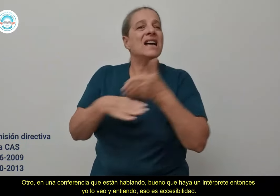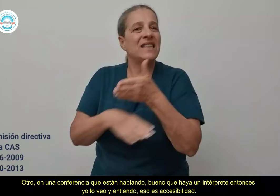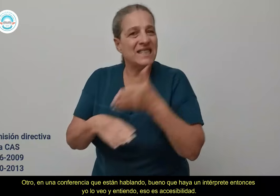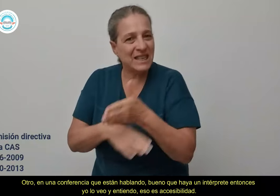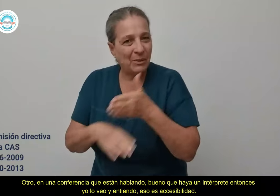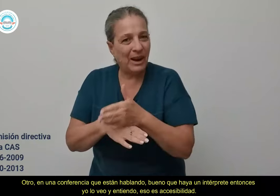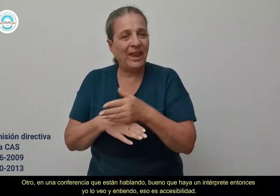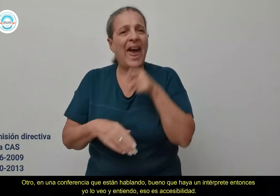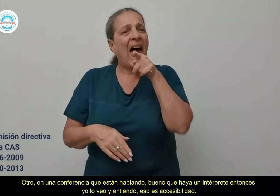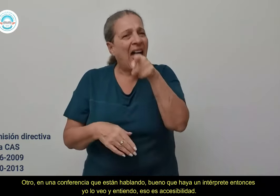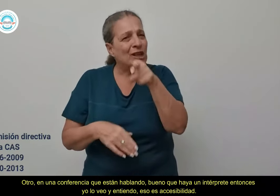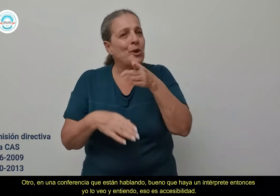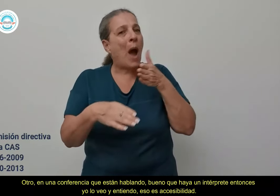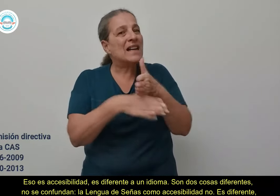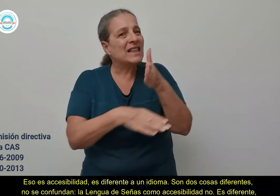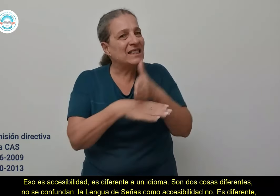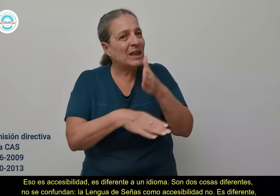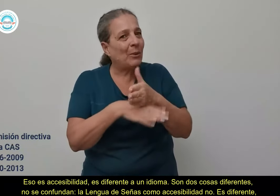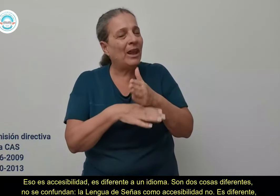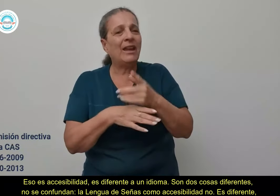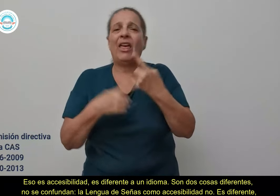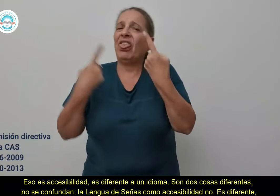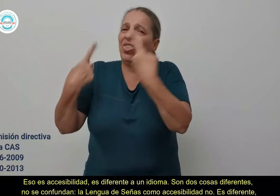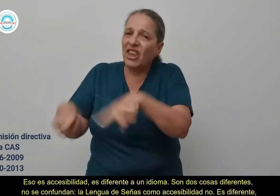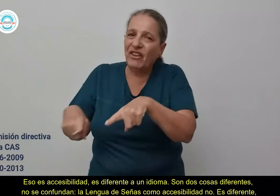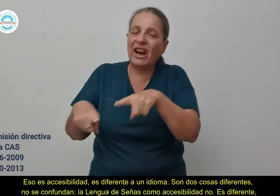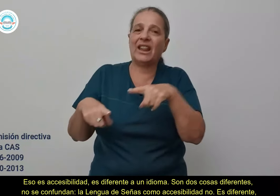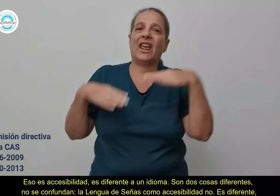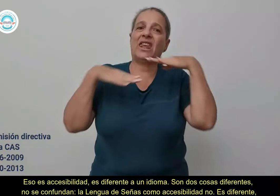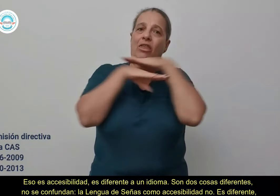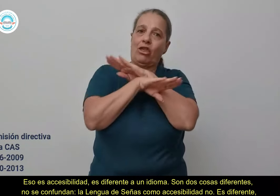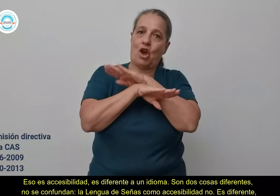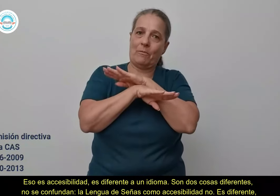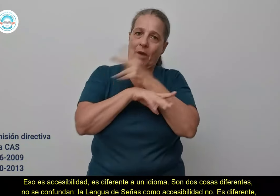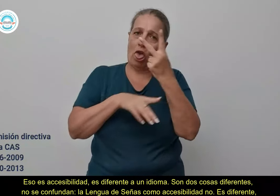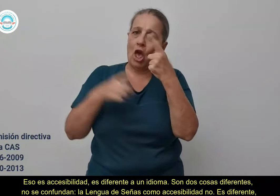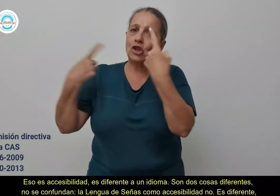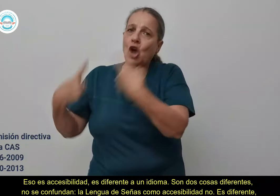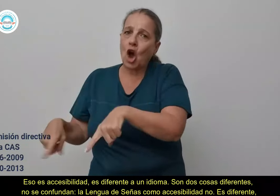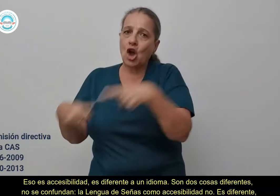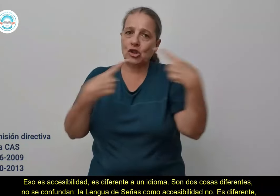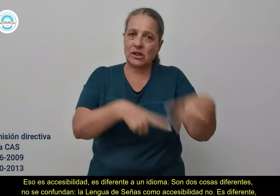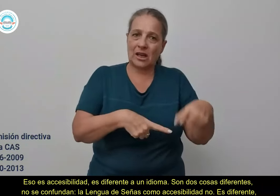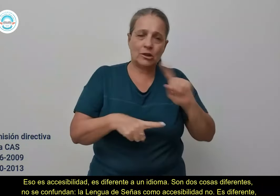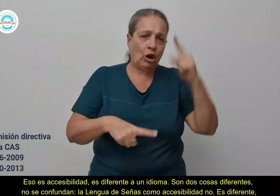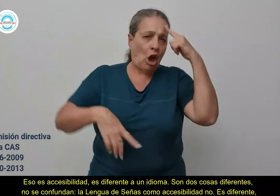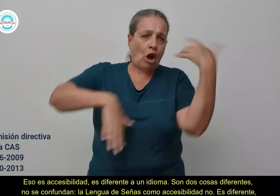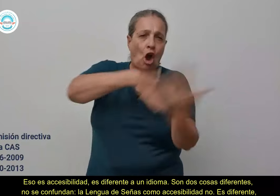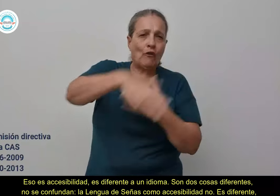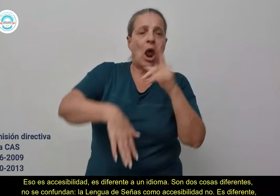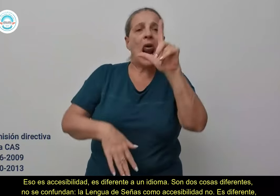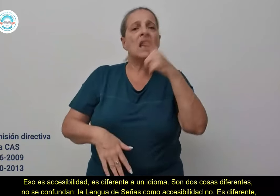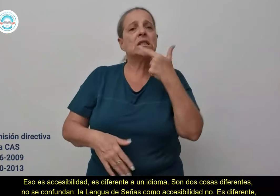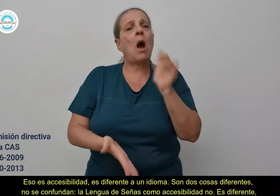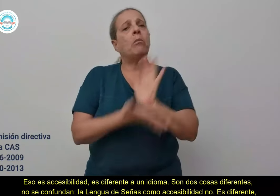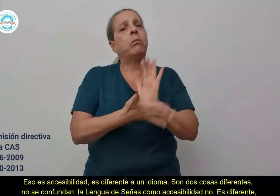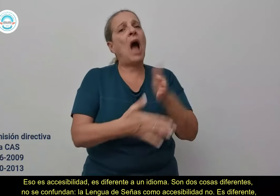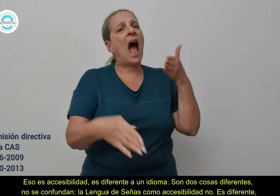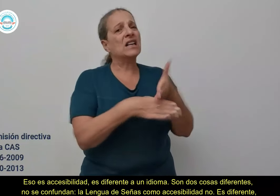entiendo. Eso es accesibilidad. Eso es accesibilidad, es diferente a un idioma. Son dos cosas diferentes, no se